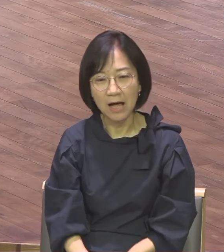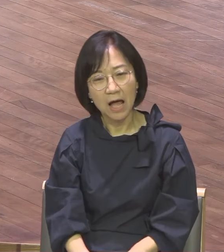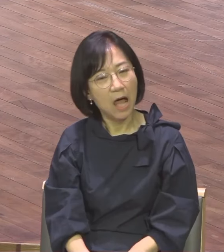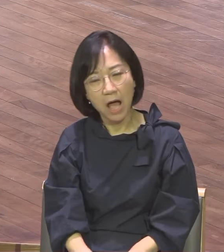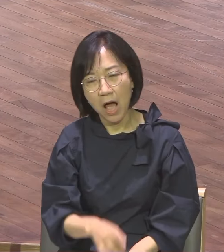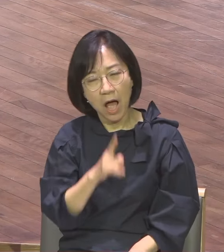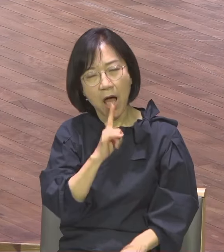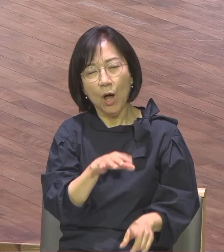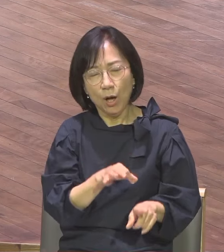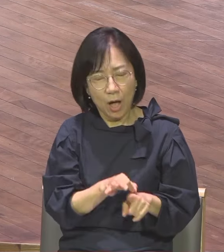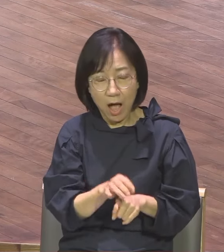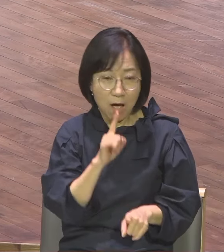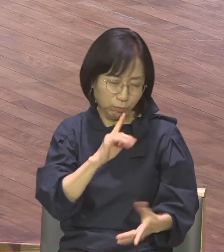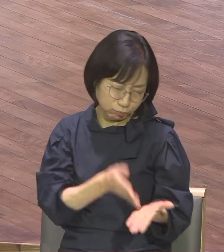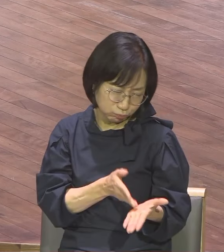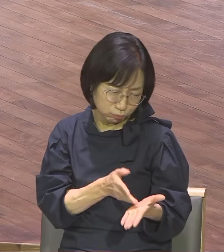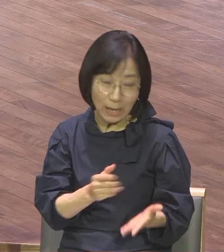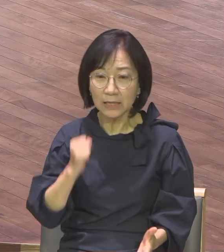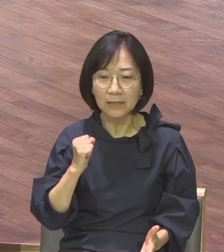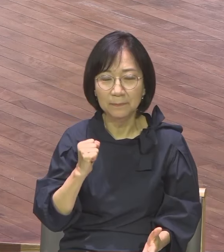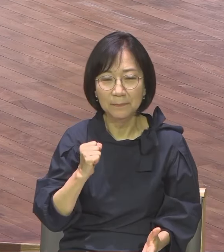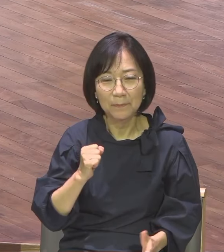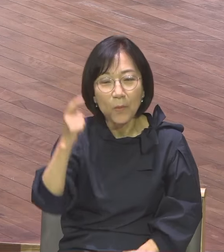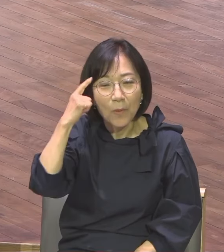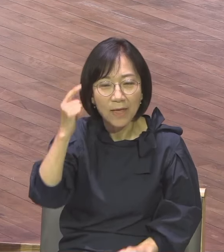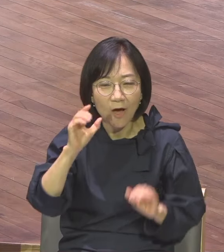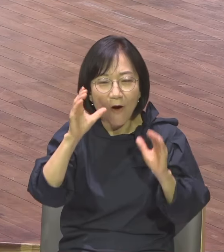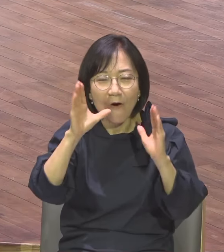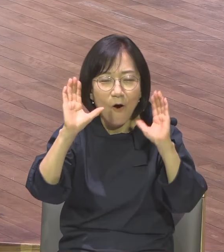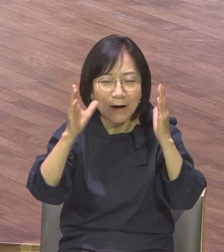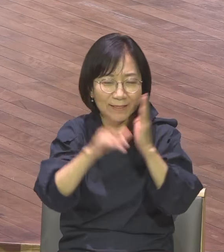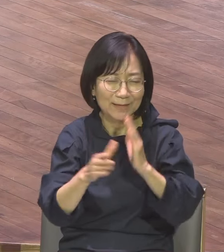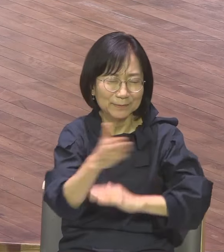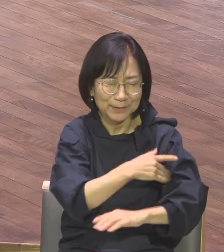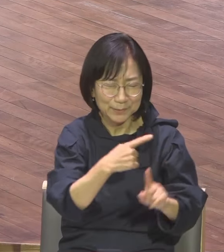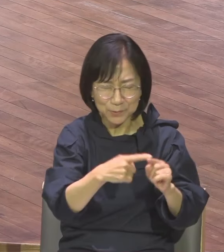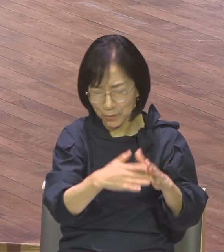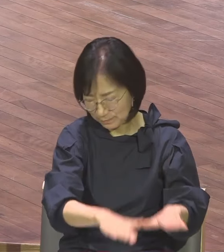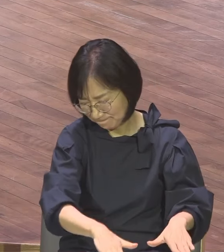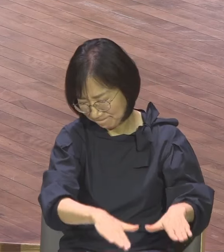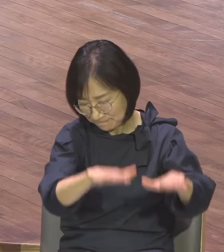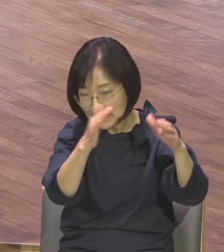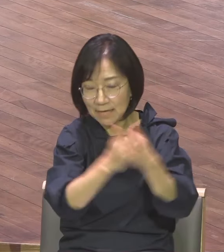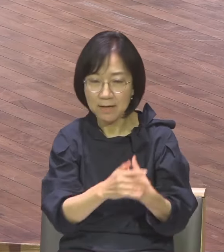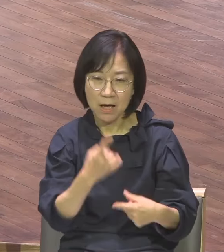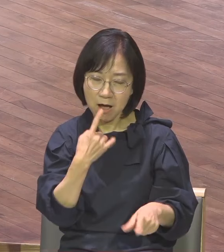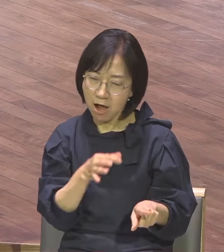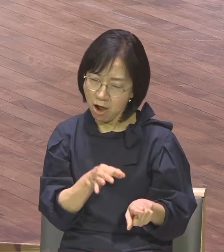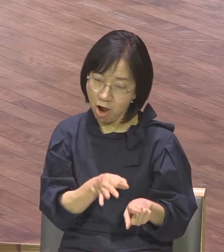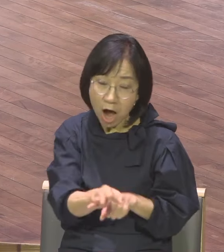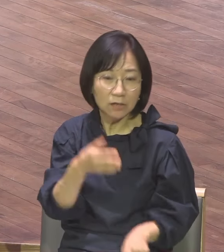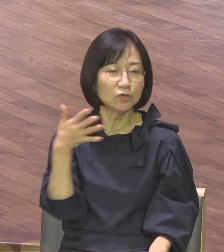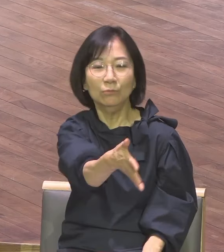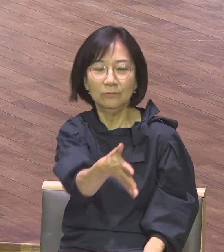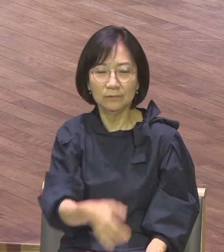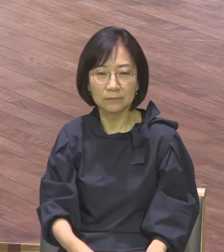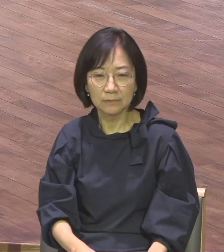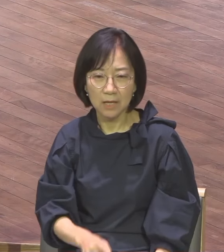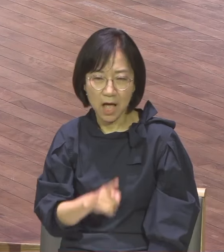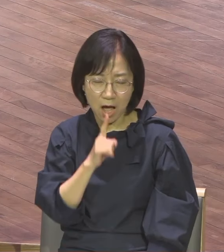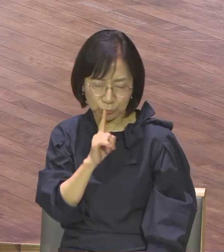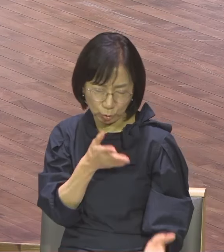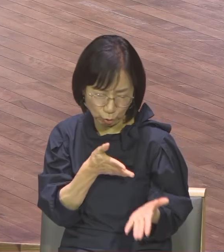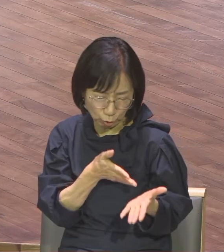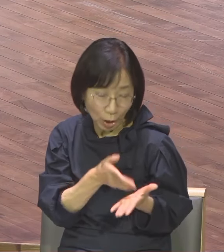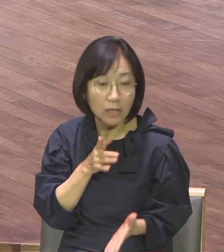다 잘합니다. 말을 하도 어릴 때부터 교회에서 자라놓으니까 들은 게 많고 말을 막 하잖아요. 교회가. 그러니까 그렇게 우리